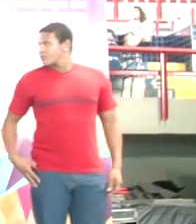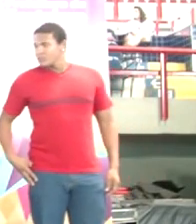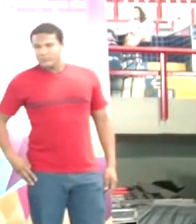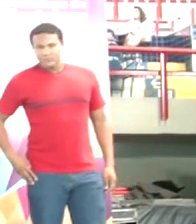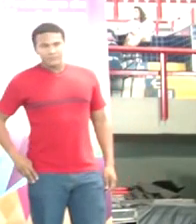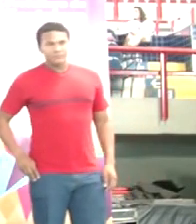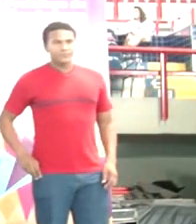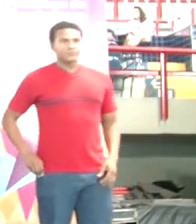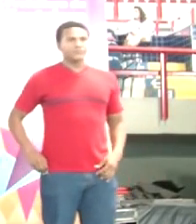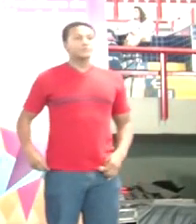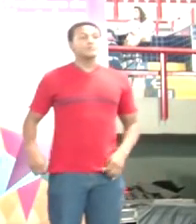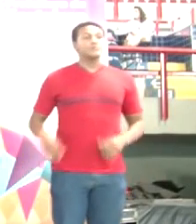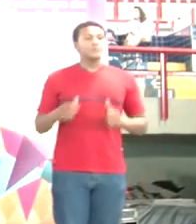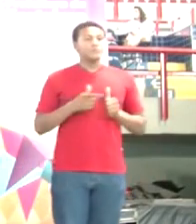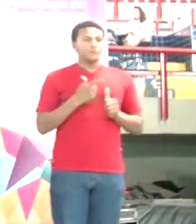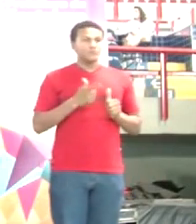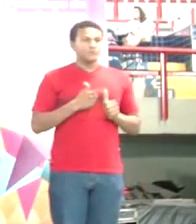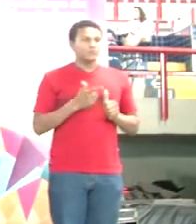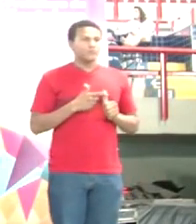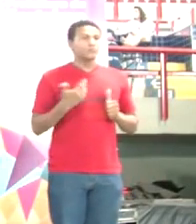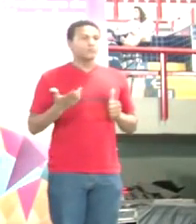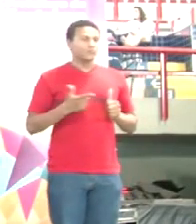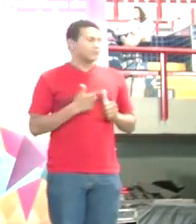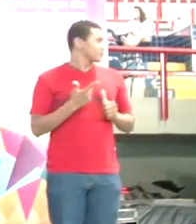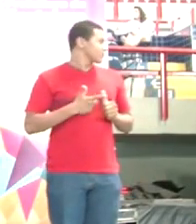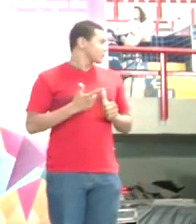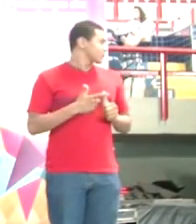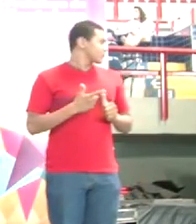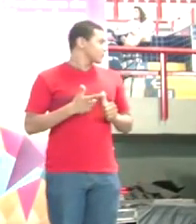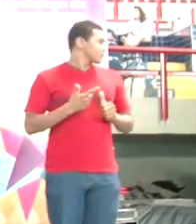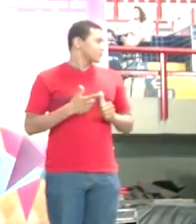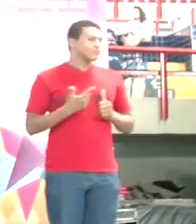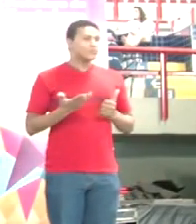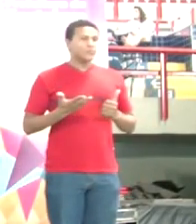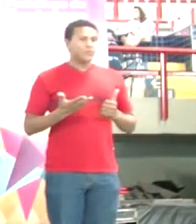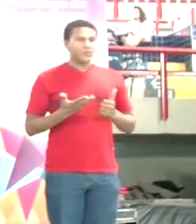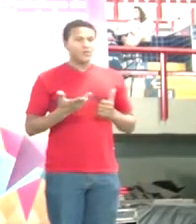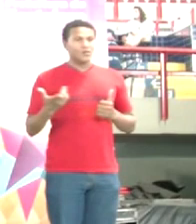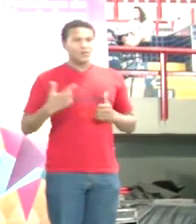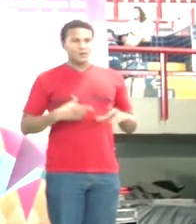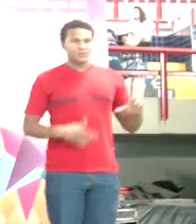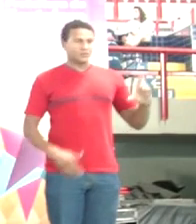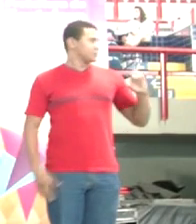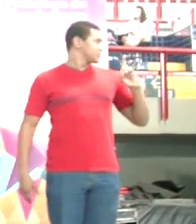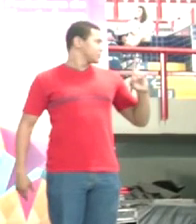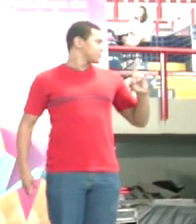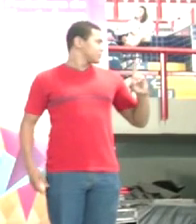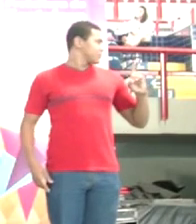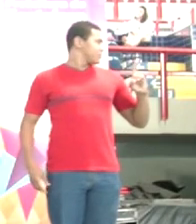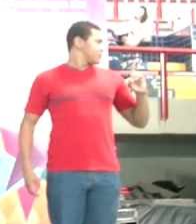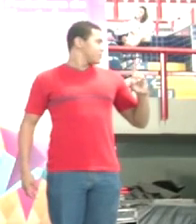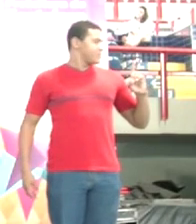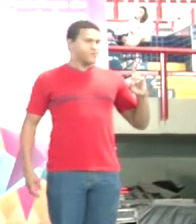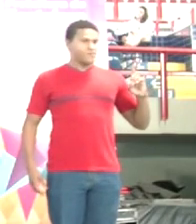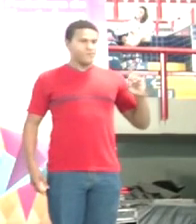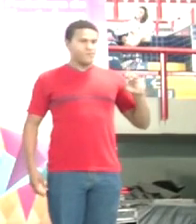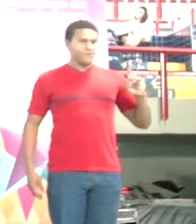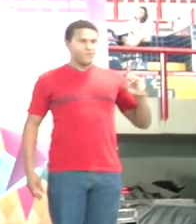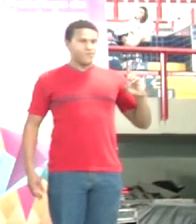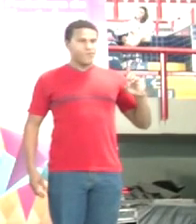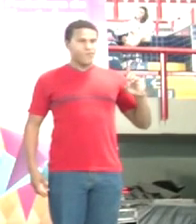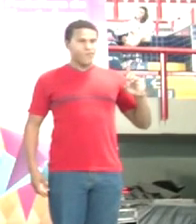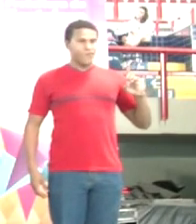qual é a letra primeira? Qual é o item certo? Item D de dado, tá legal? Item D